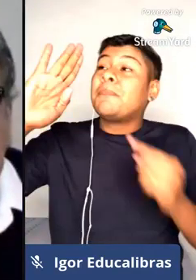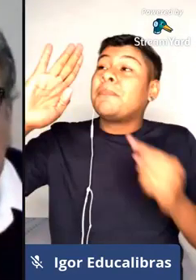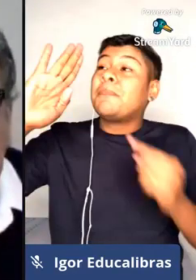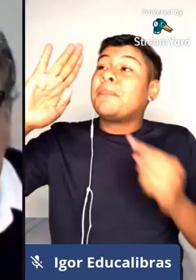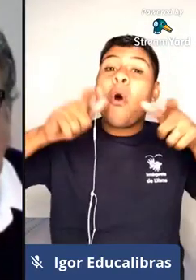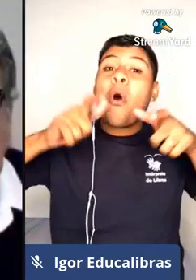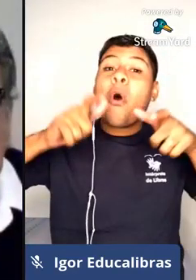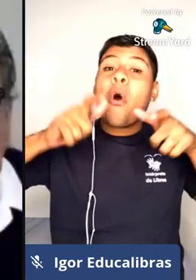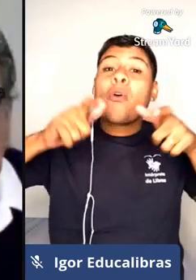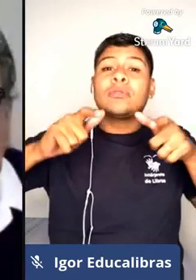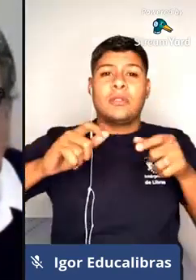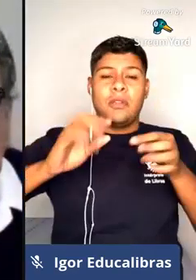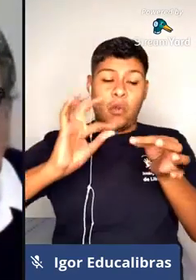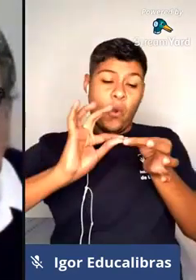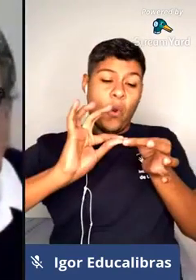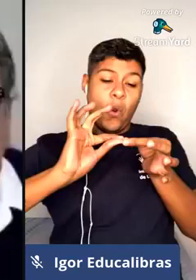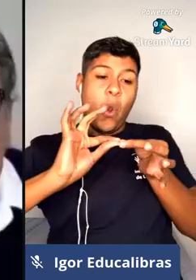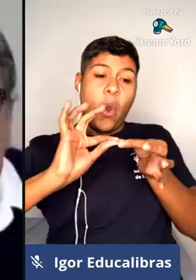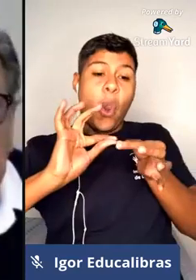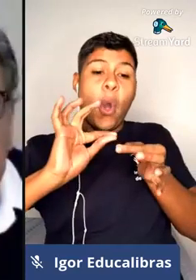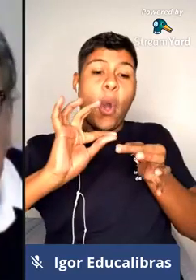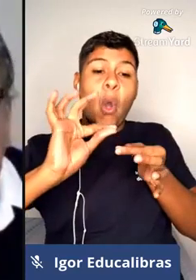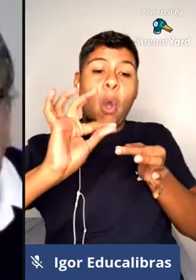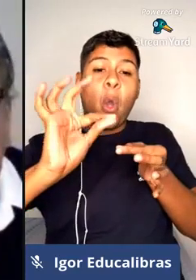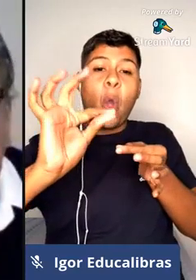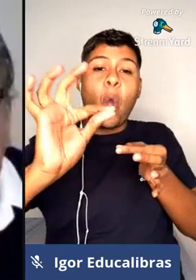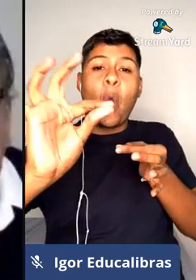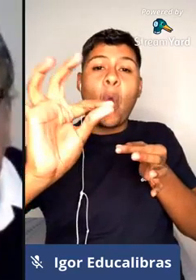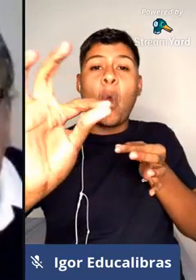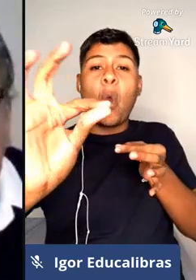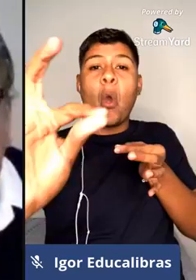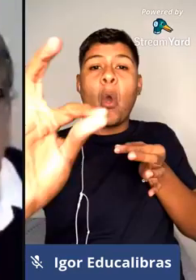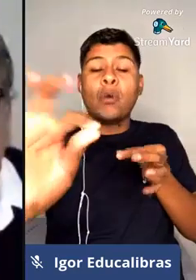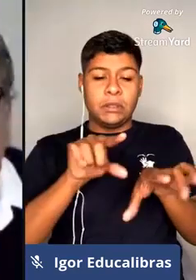das decisões de centro, né, que